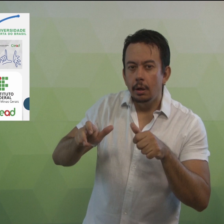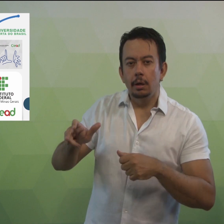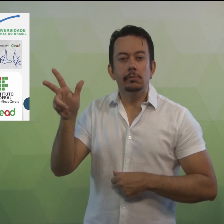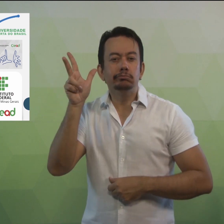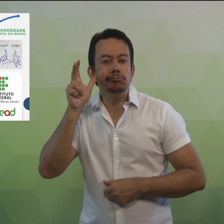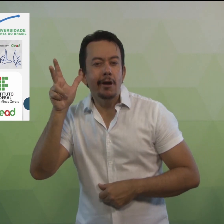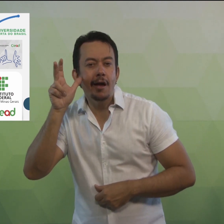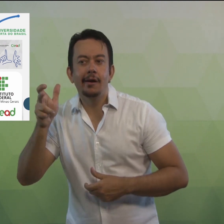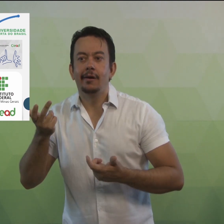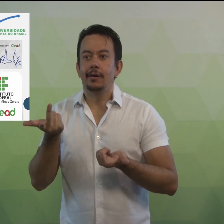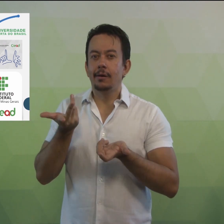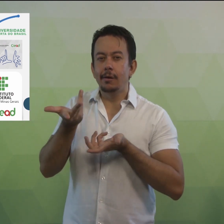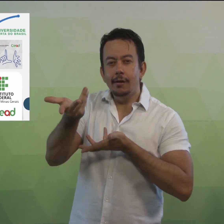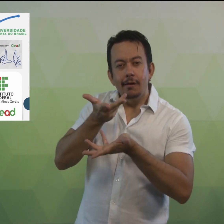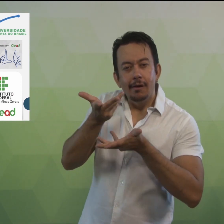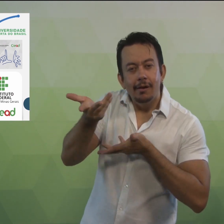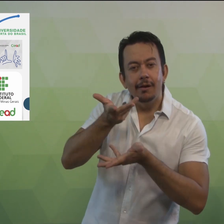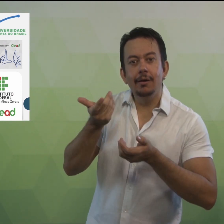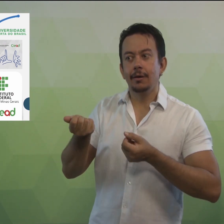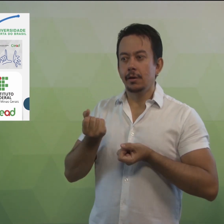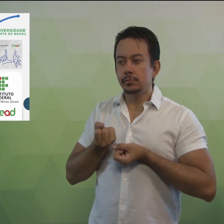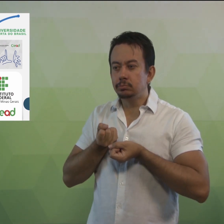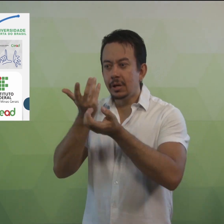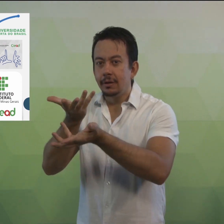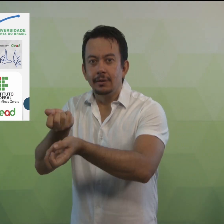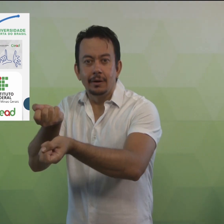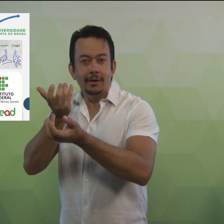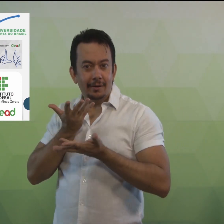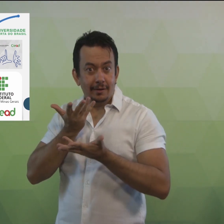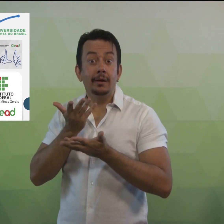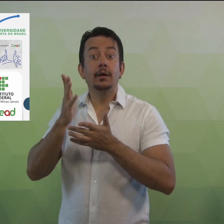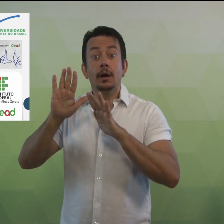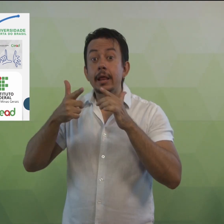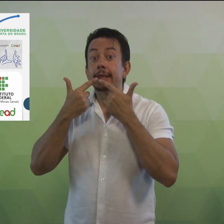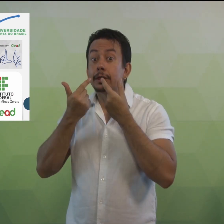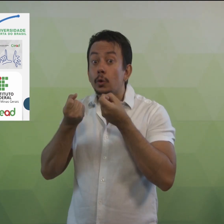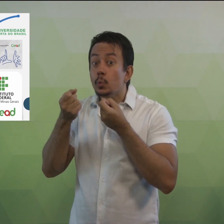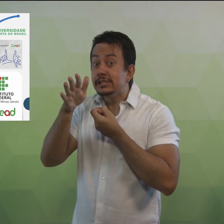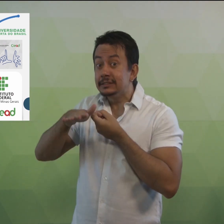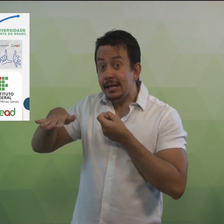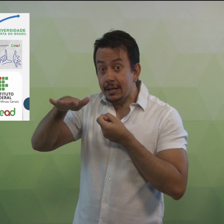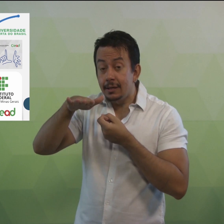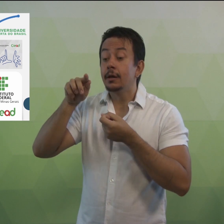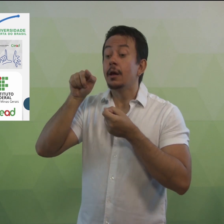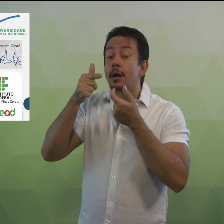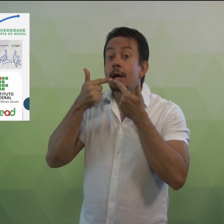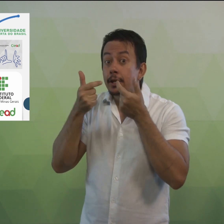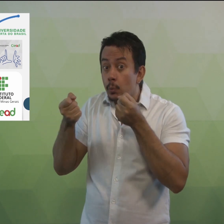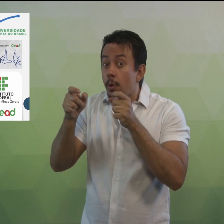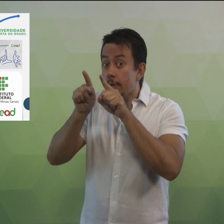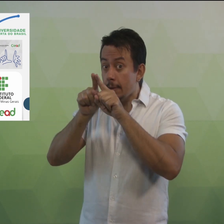aconteça. Então, nós ouvimos, nós falamos, recebemos, transmitimos as